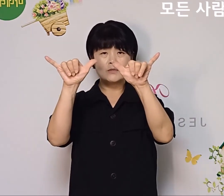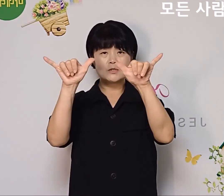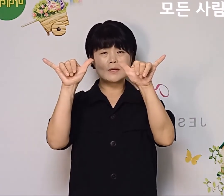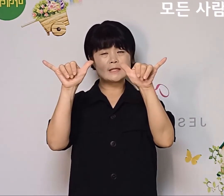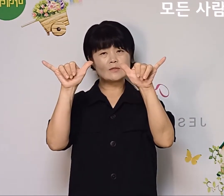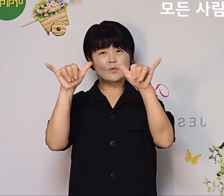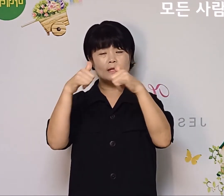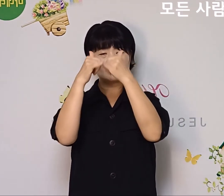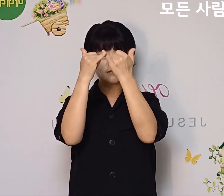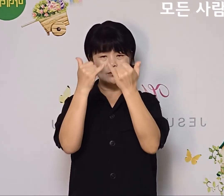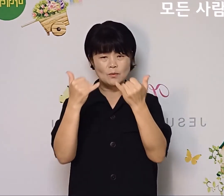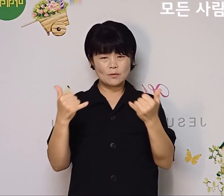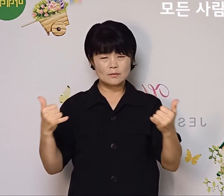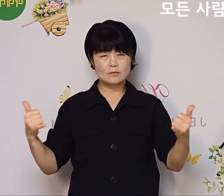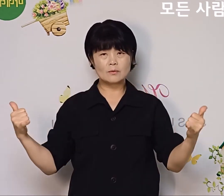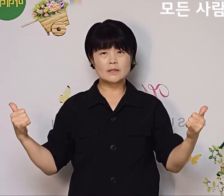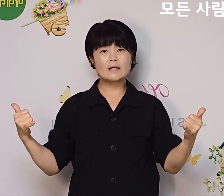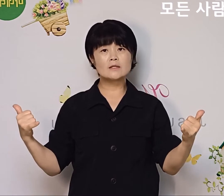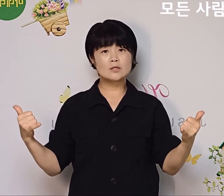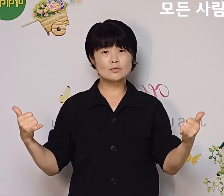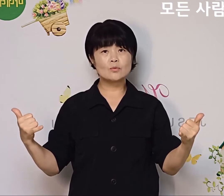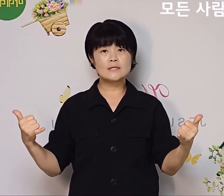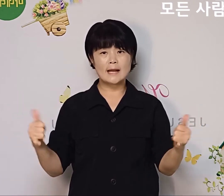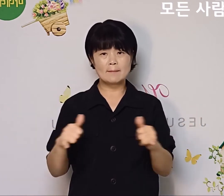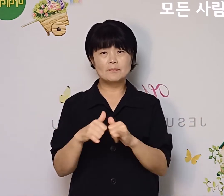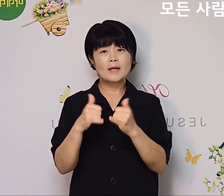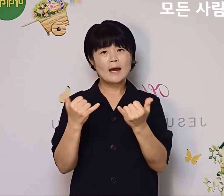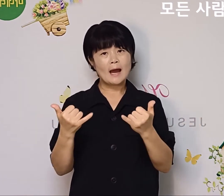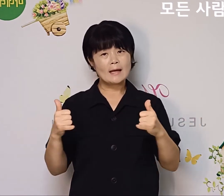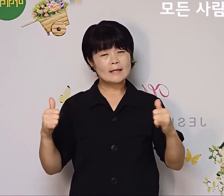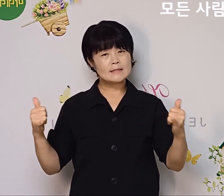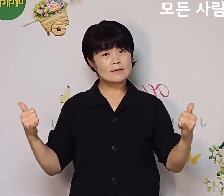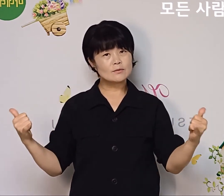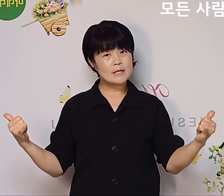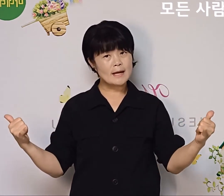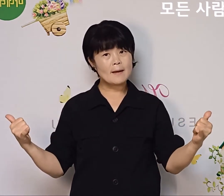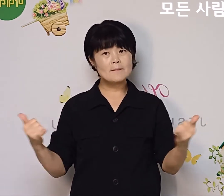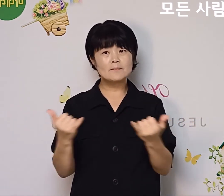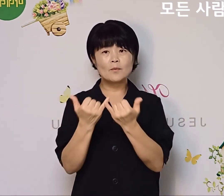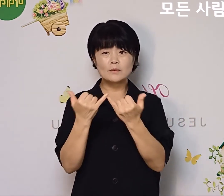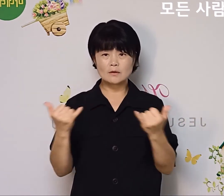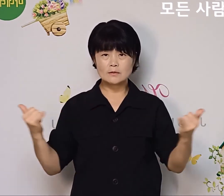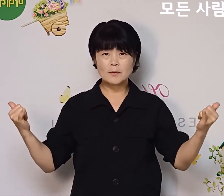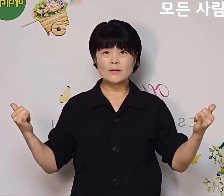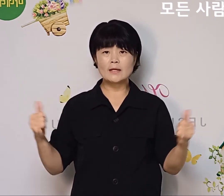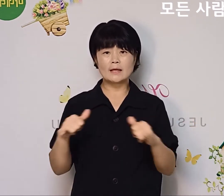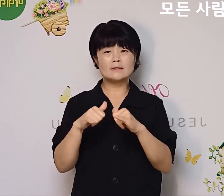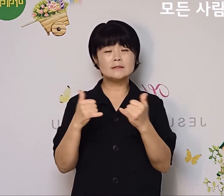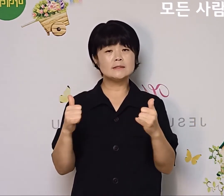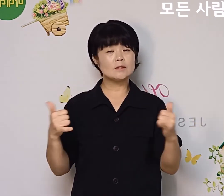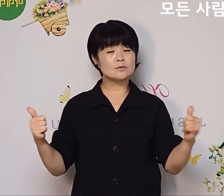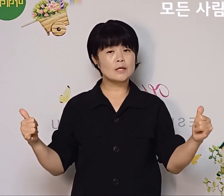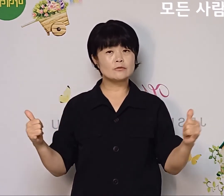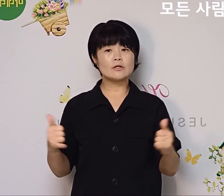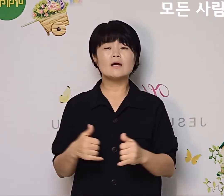엄지와 새끼손가락을 펴시고 이렇게 당기셔도 사람 아래에서도 사람 뭐 이거는 편하게 흔드셔도 되고요.